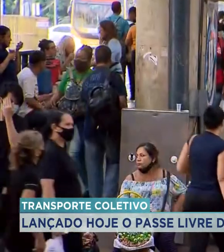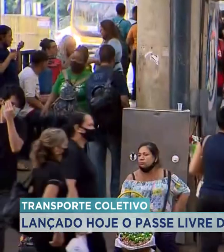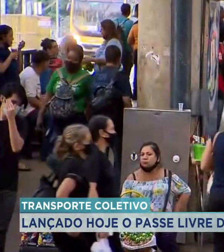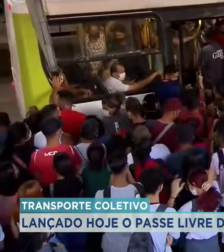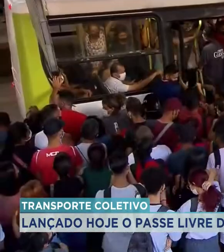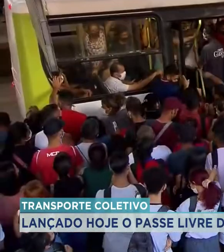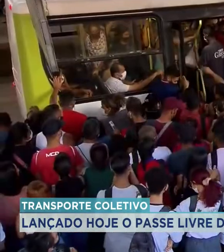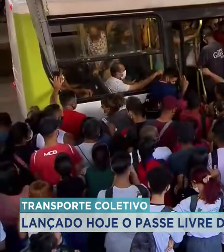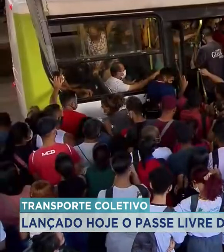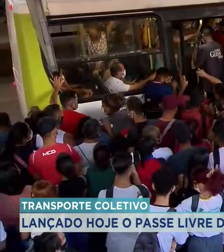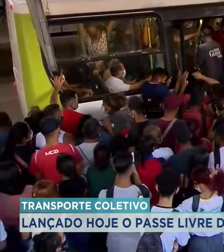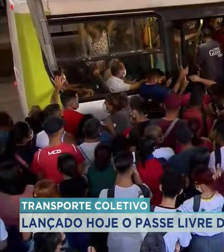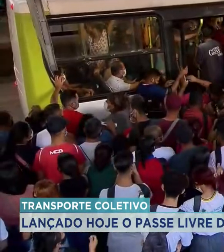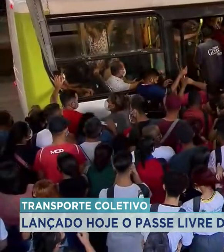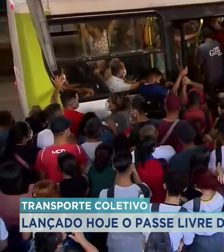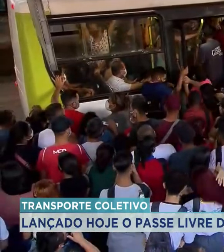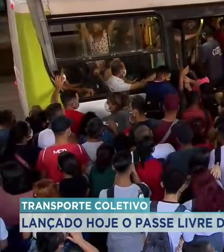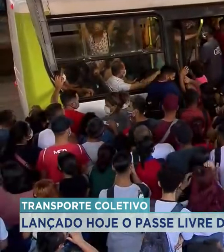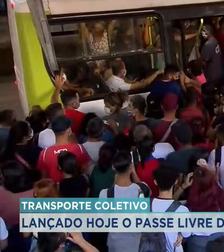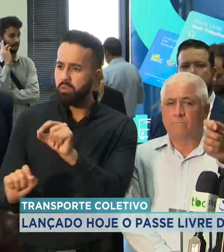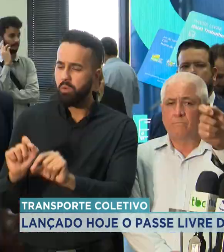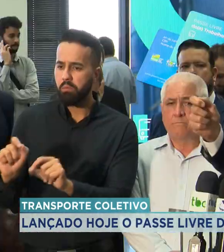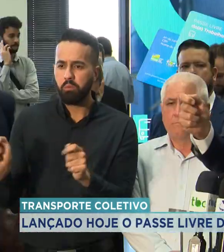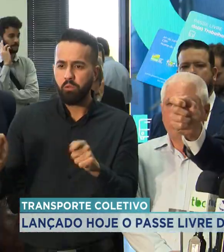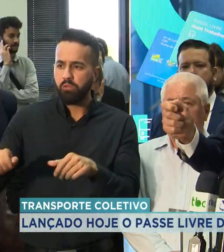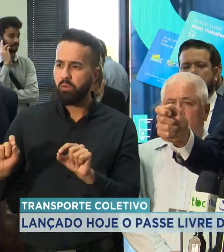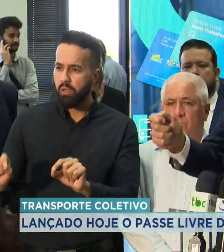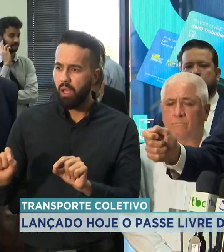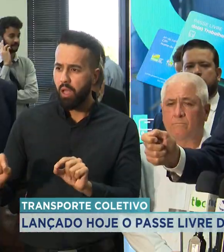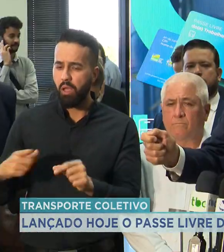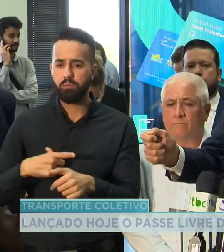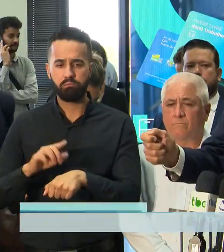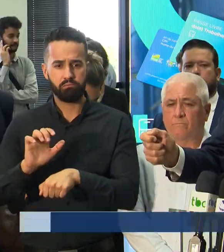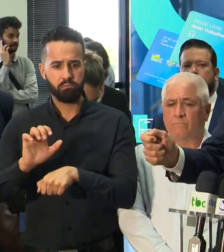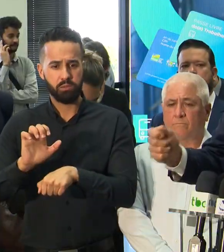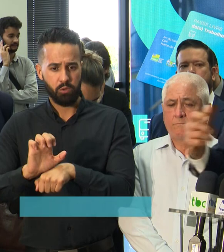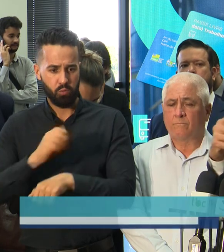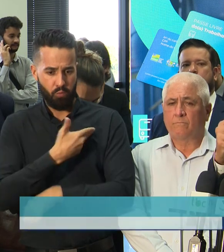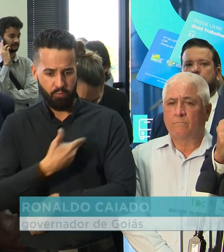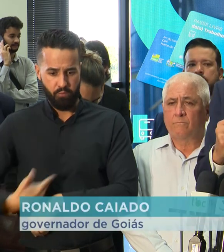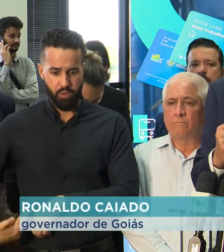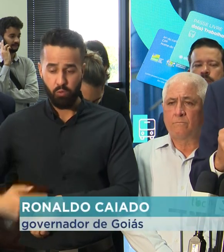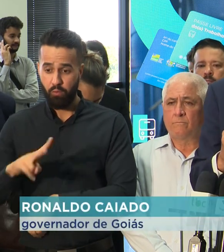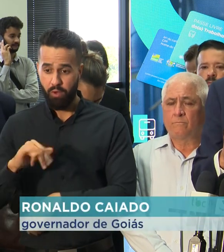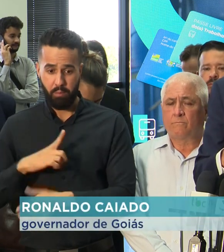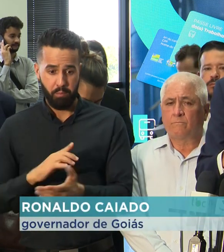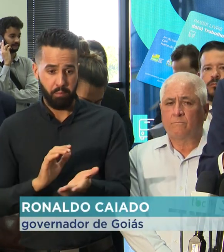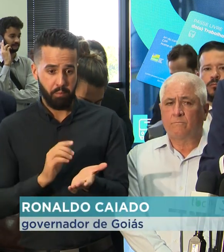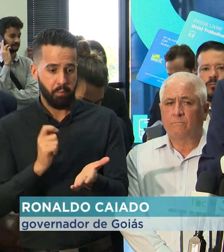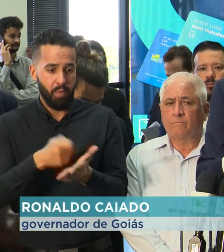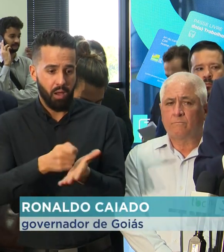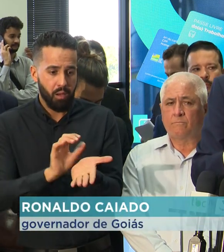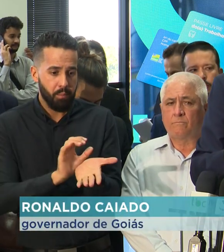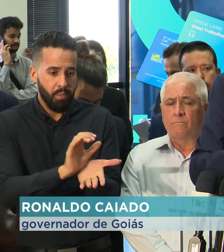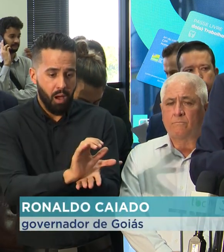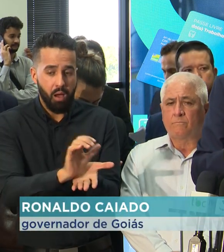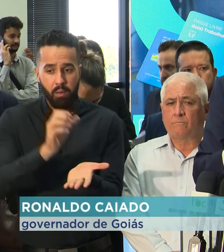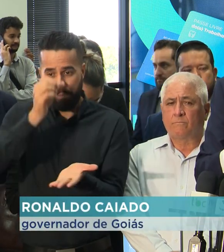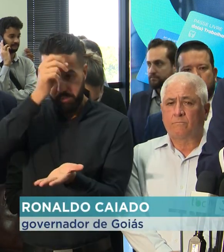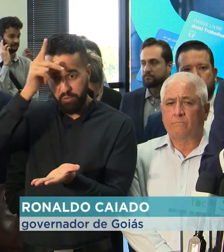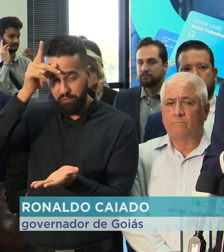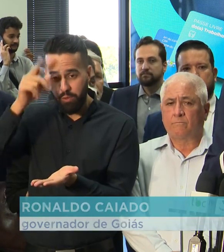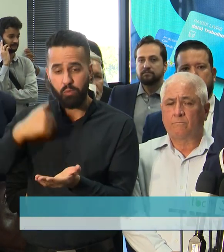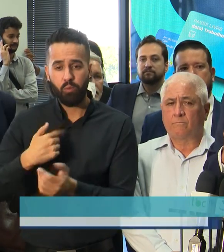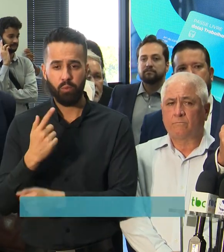no vermelho, quem é que paga essa conta? O Estado entra com a parcela, os prefeitos de